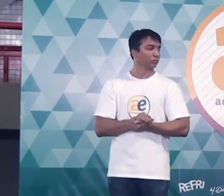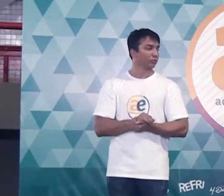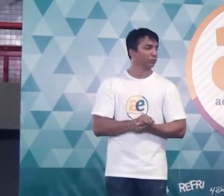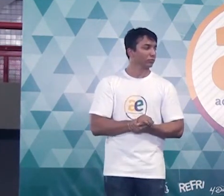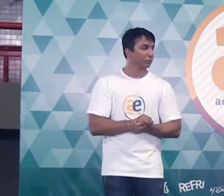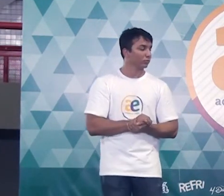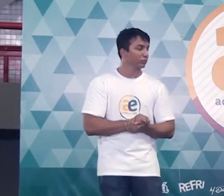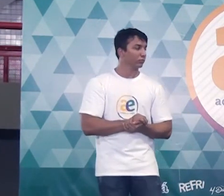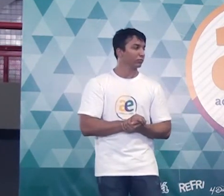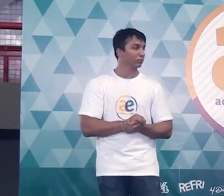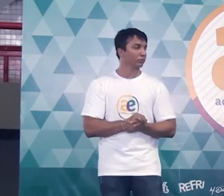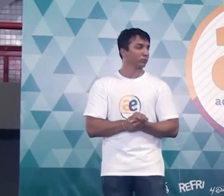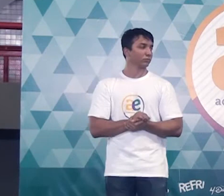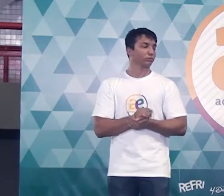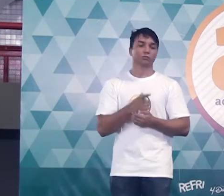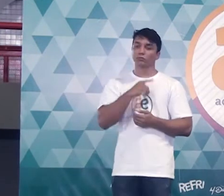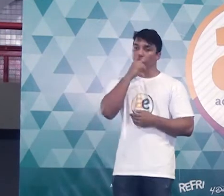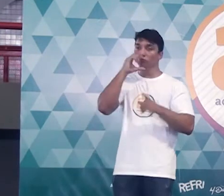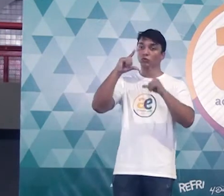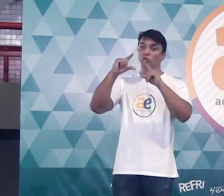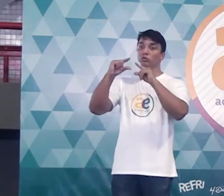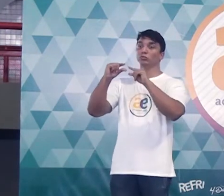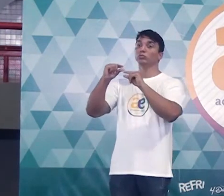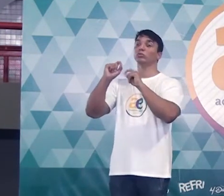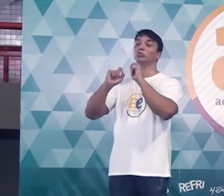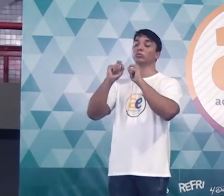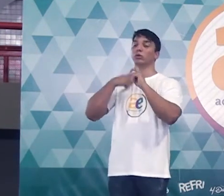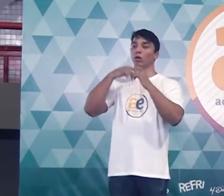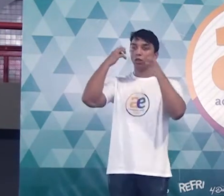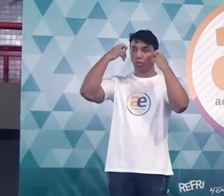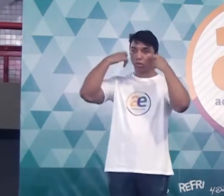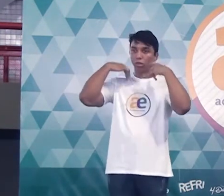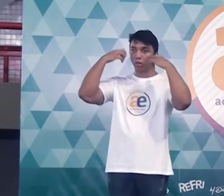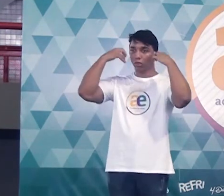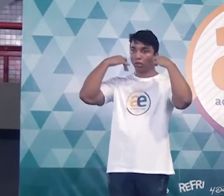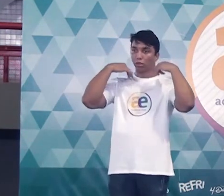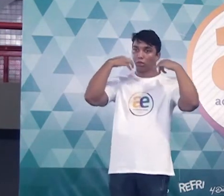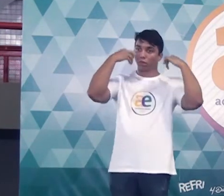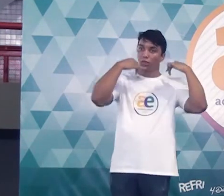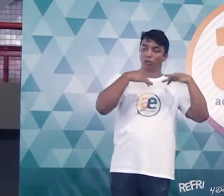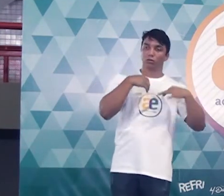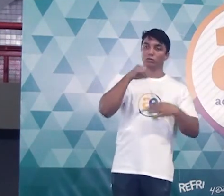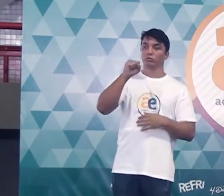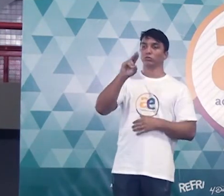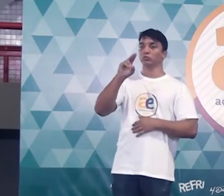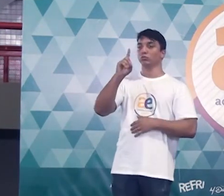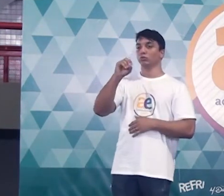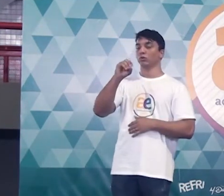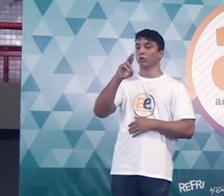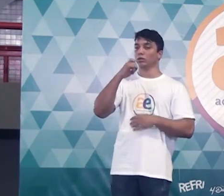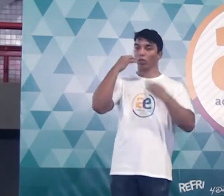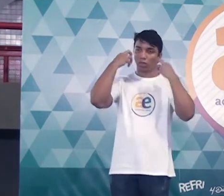injeçãozinhas de botox que vai diminuindo a quantidade de sudorese.